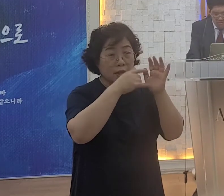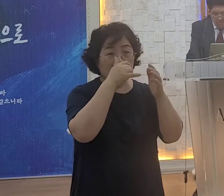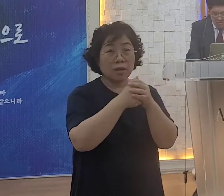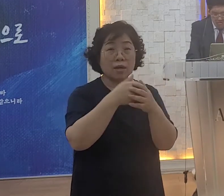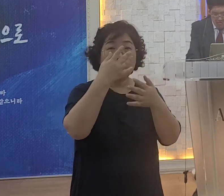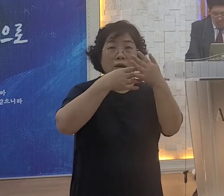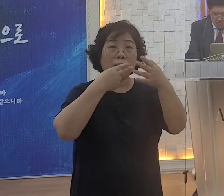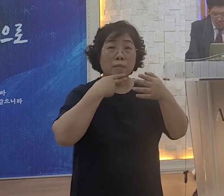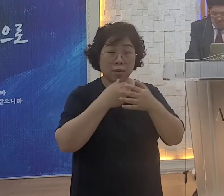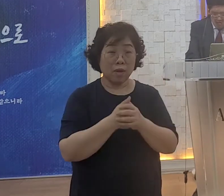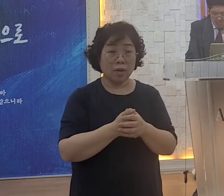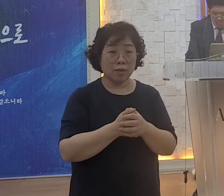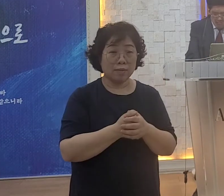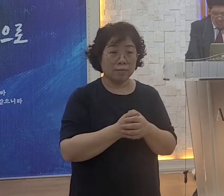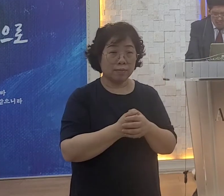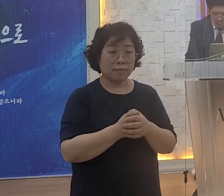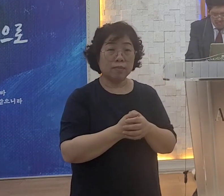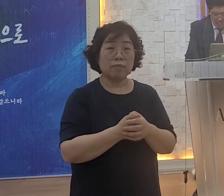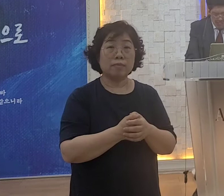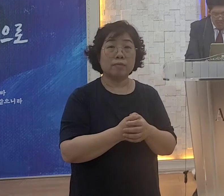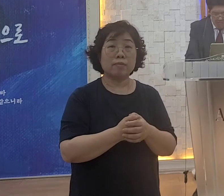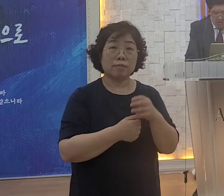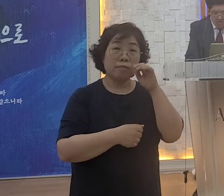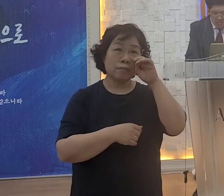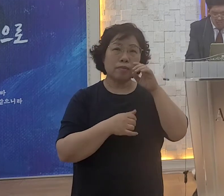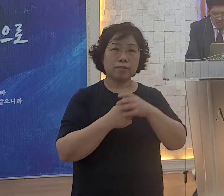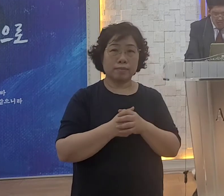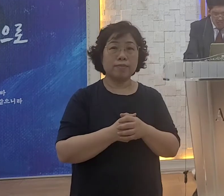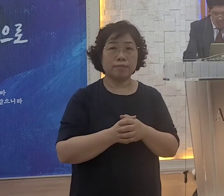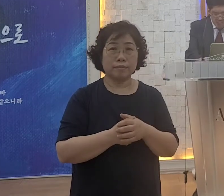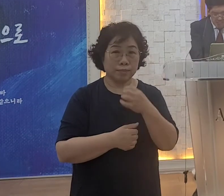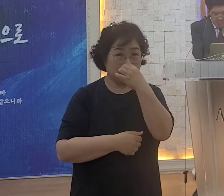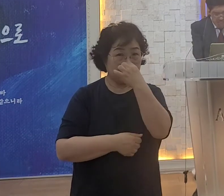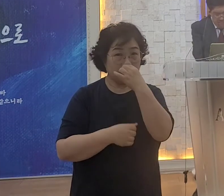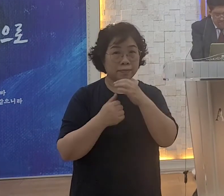25절에 보면 중요한 말이 나옵니다.